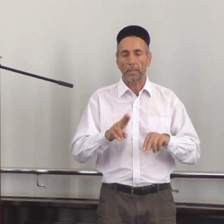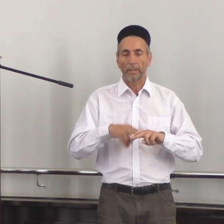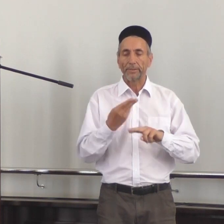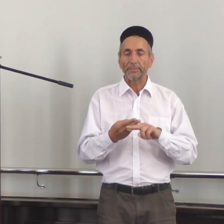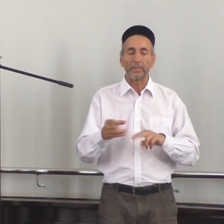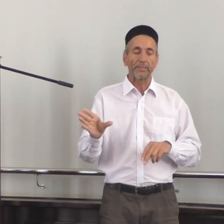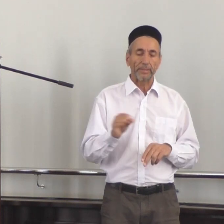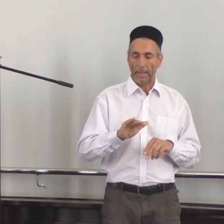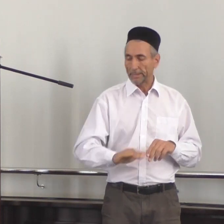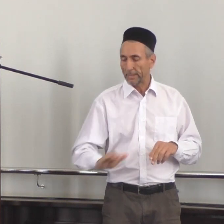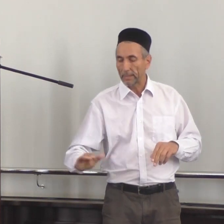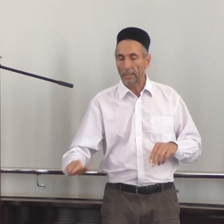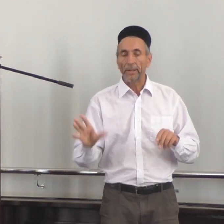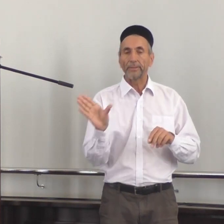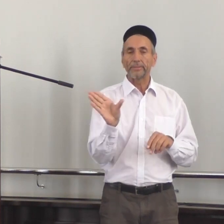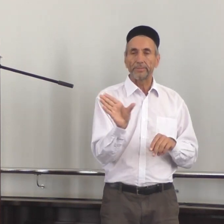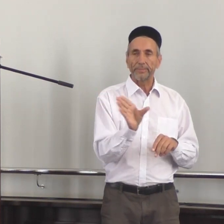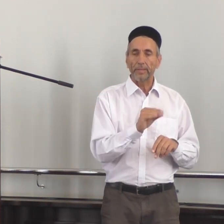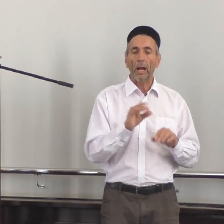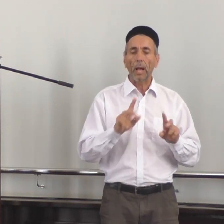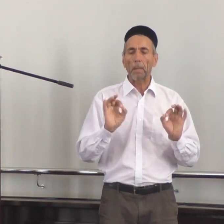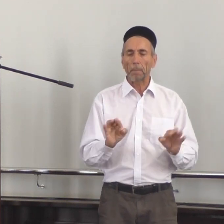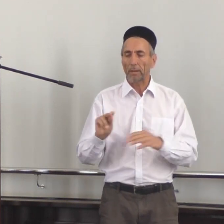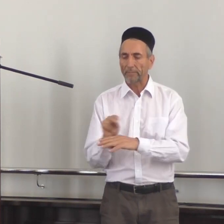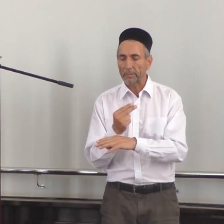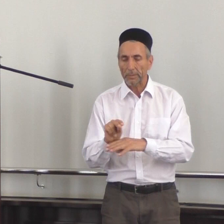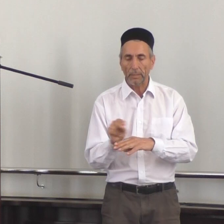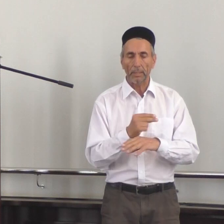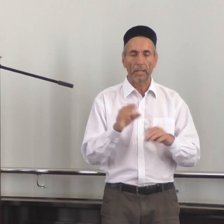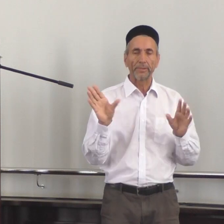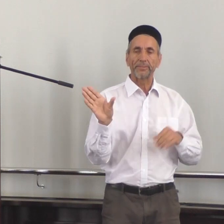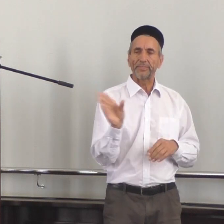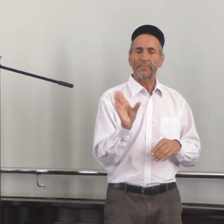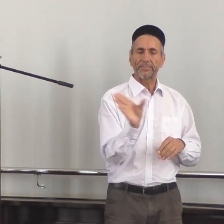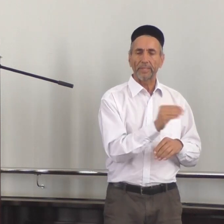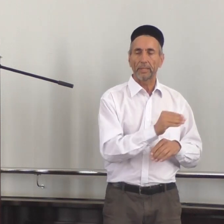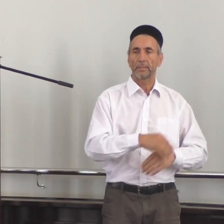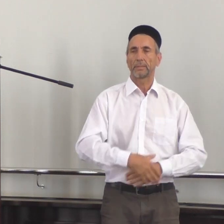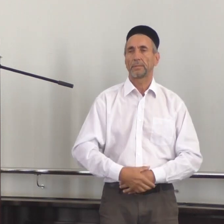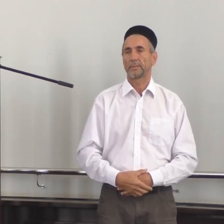Hem şulay oq bağlar bolsa şu bağlarına nişik terbiyelerge bütün